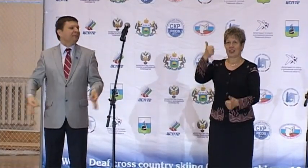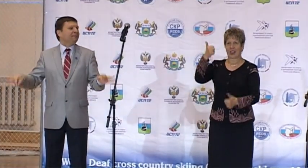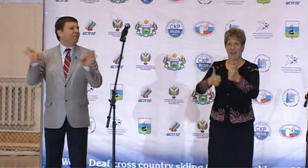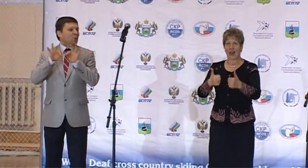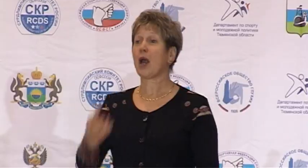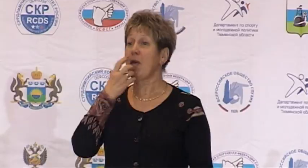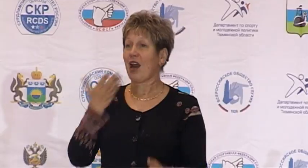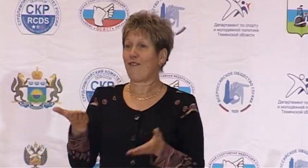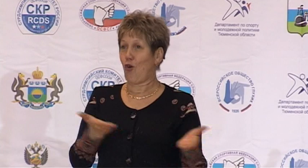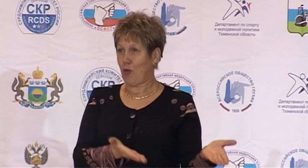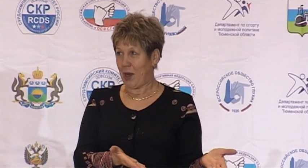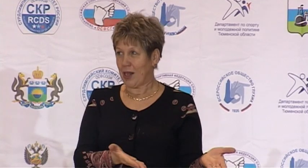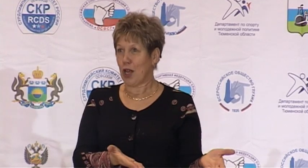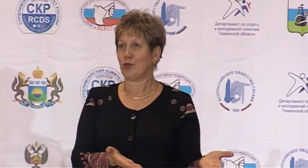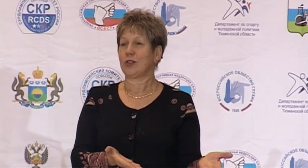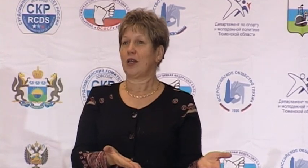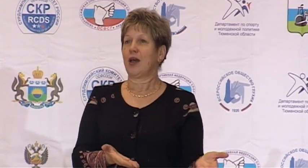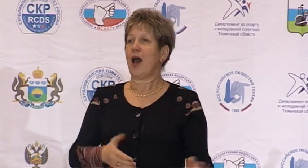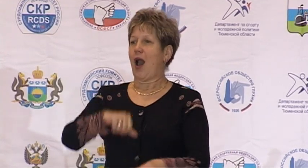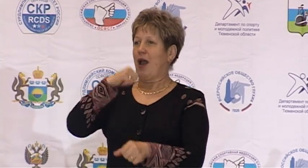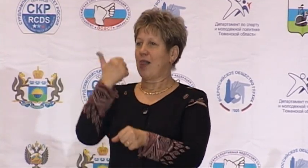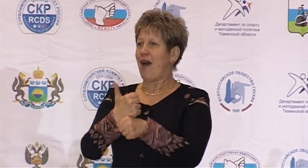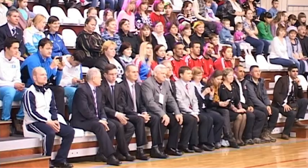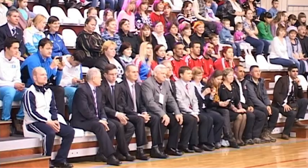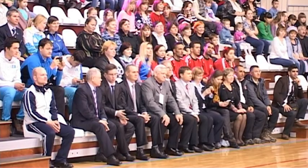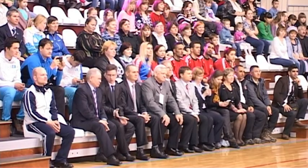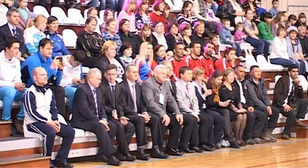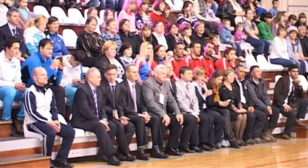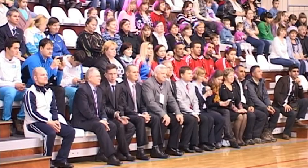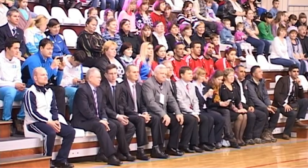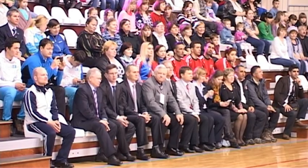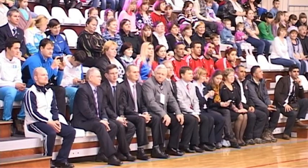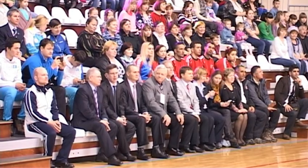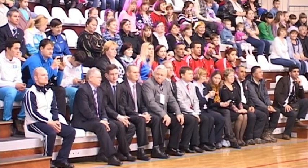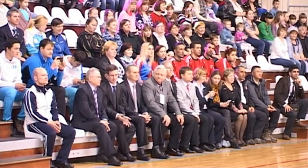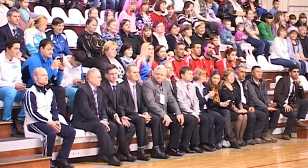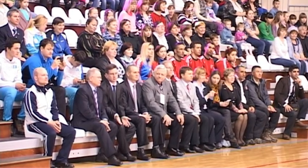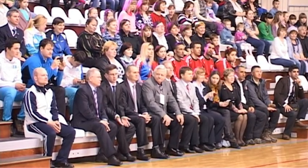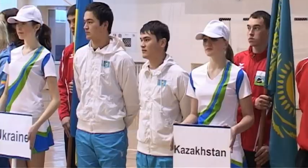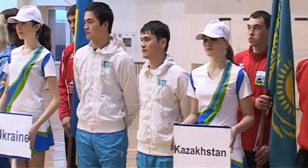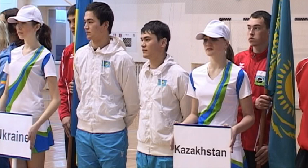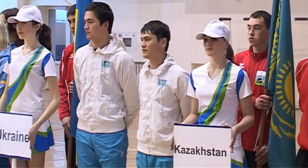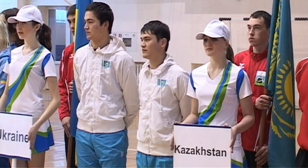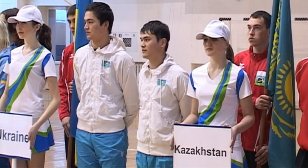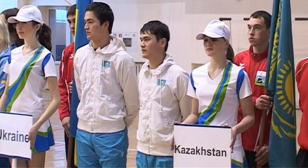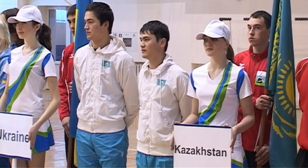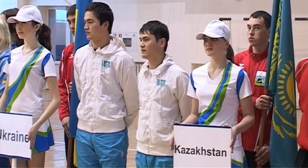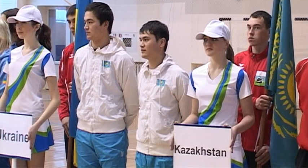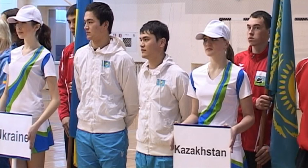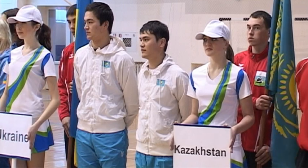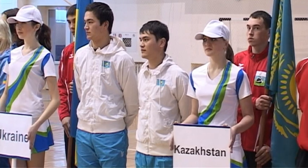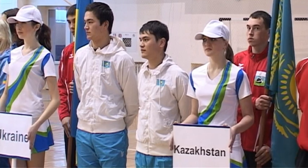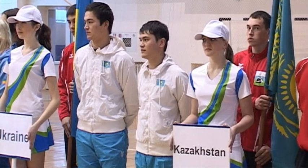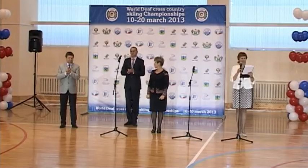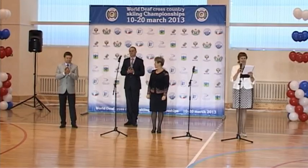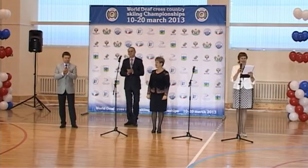мира по лыжным гонкам среди глухих спортсменов. В торжественной церемонии приняли участие представители сборных Турции, Казахстана, Украины, США